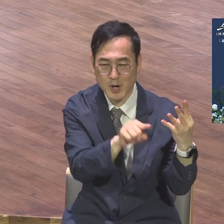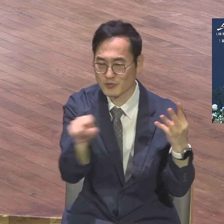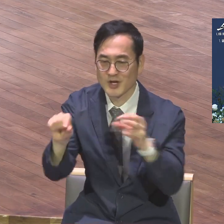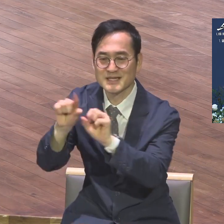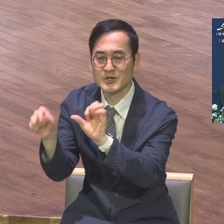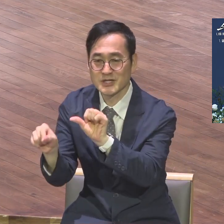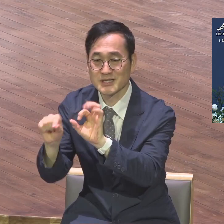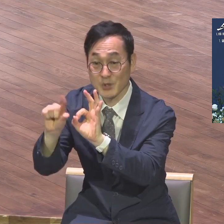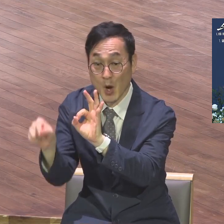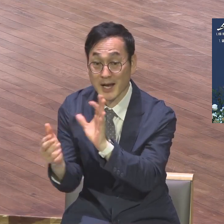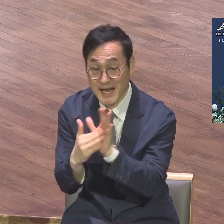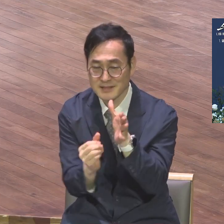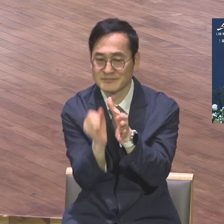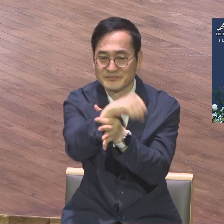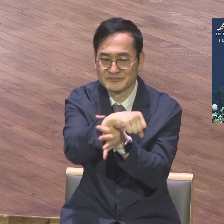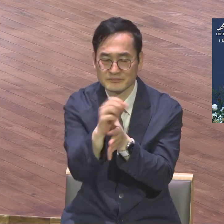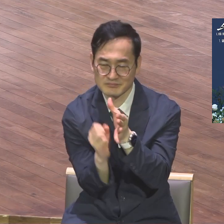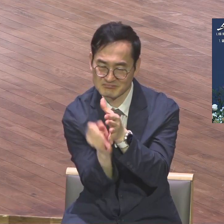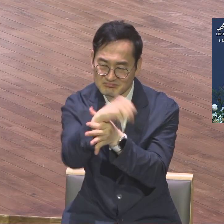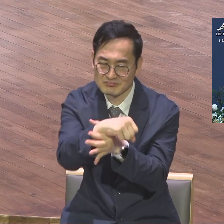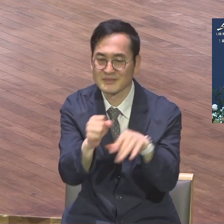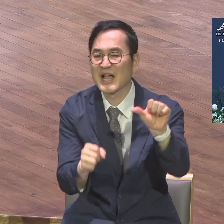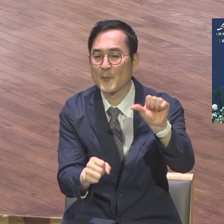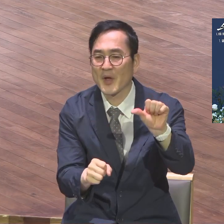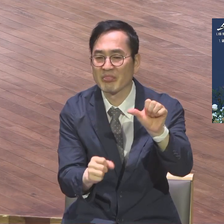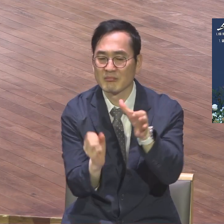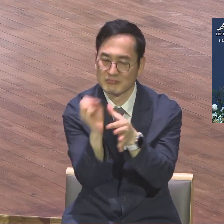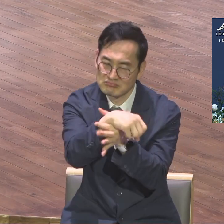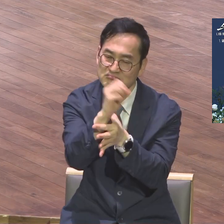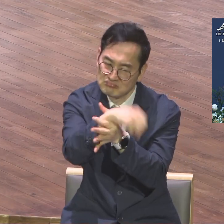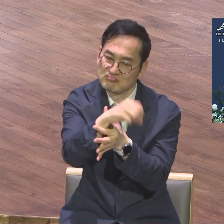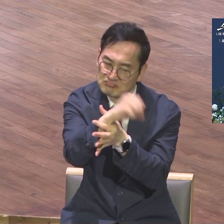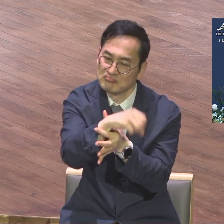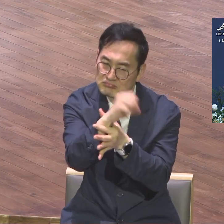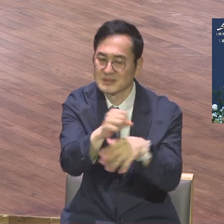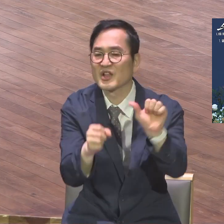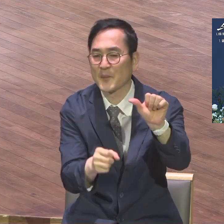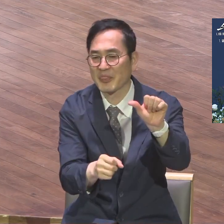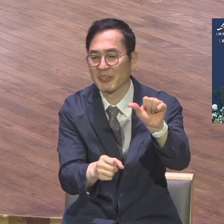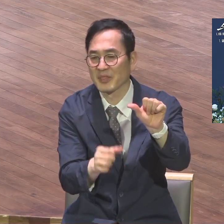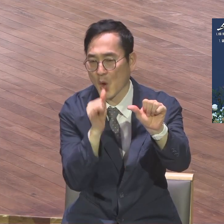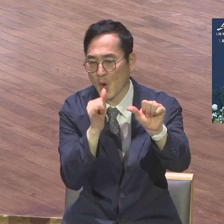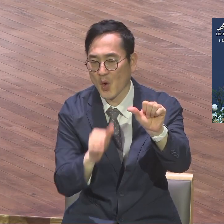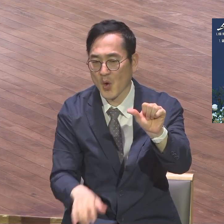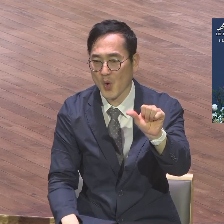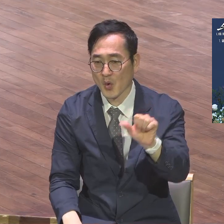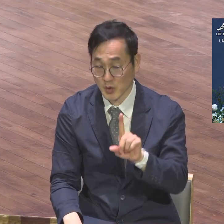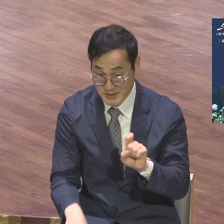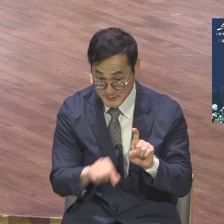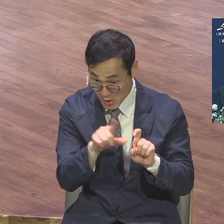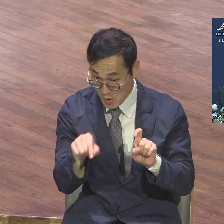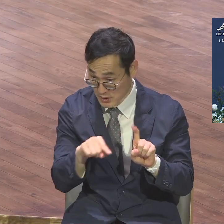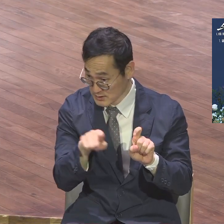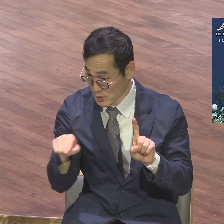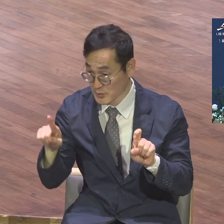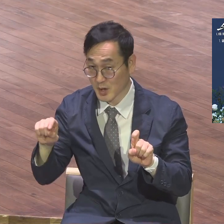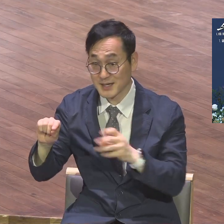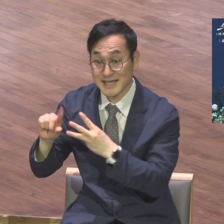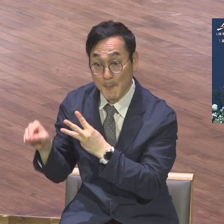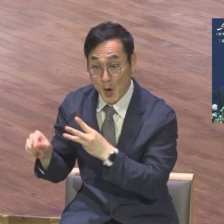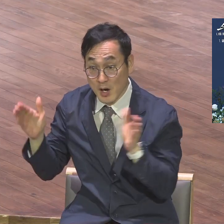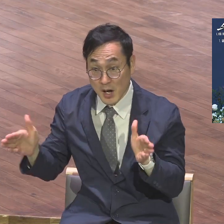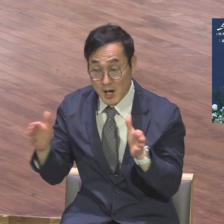10월달까지 그렇게 5번 정도 열매를 그렇게 맺습니다. 그래서 11월달부터 3월까지는 열매 맺지 않고